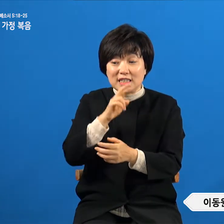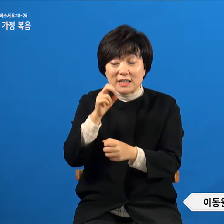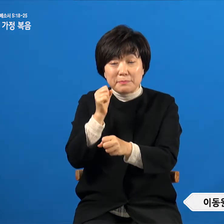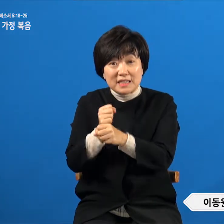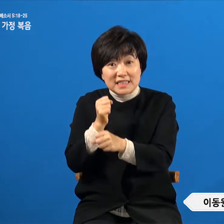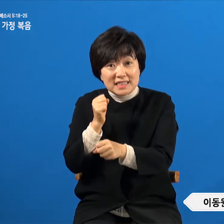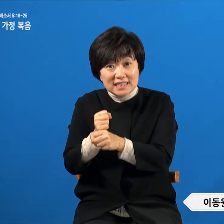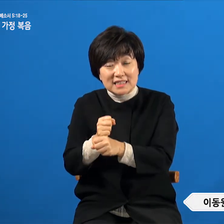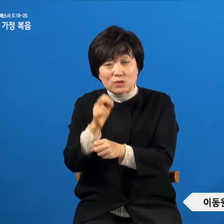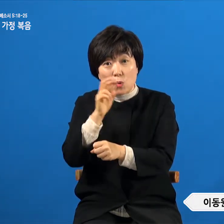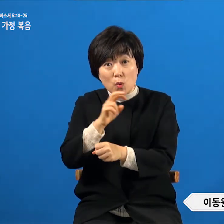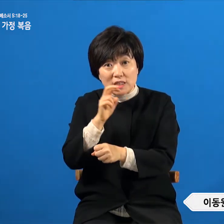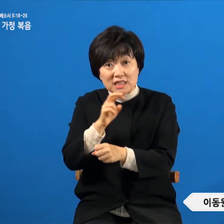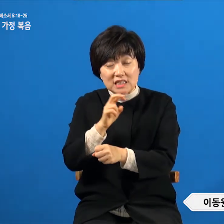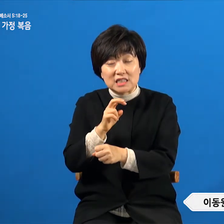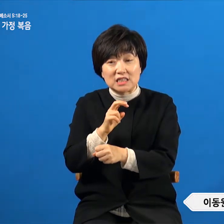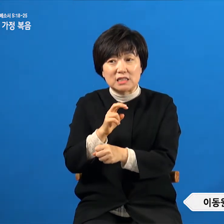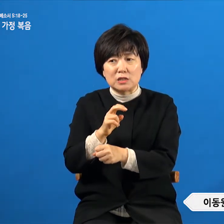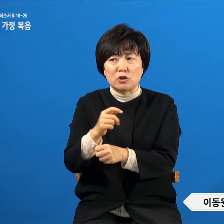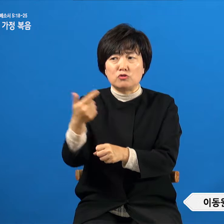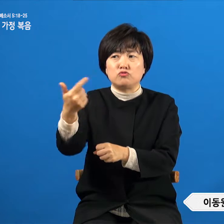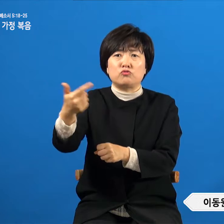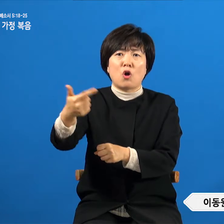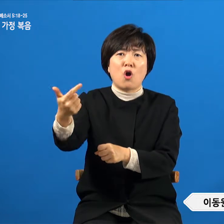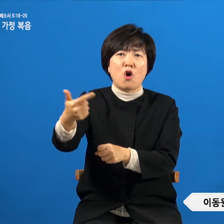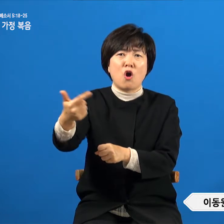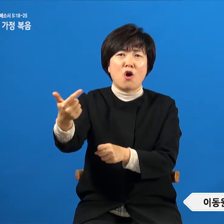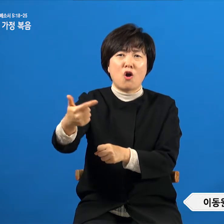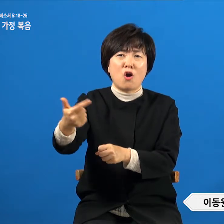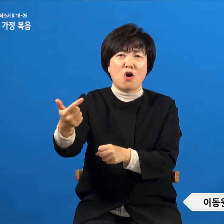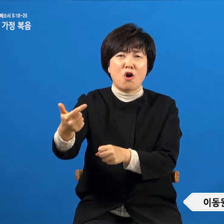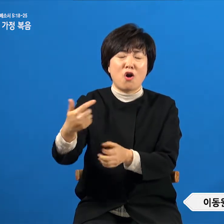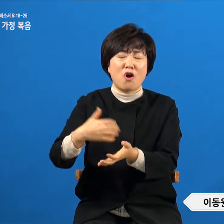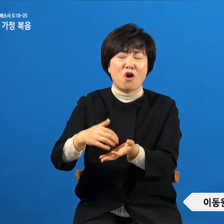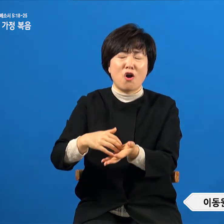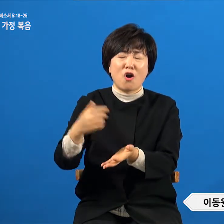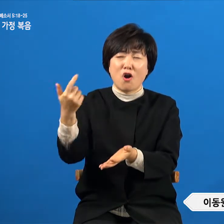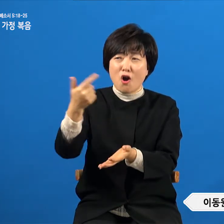만들어진 찬양 곡이 무려 6,000곡. 얼마예요?